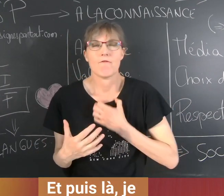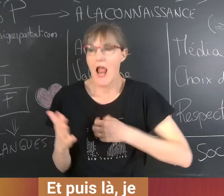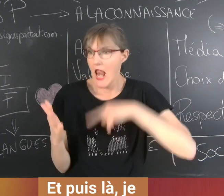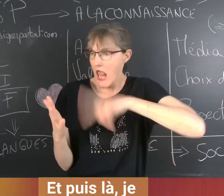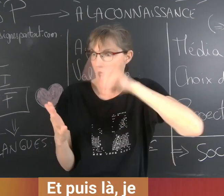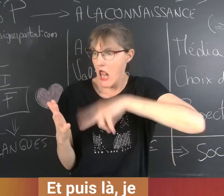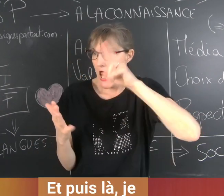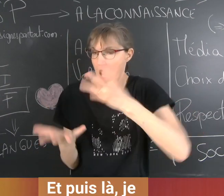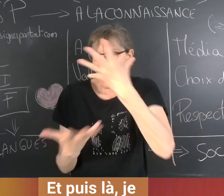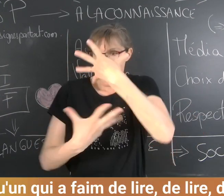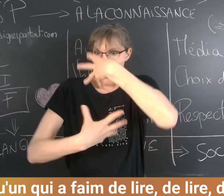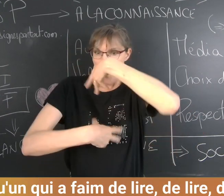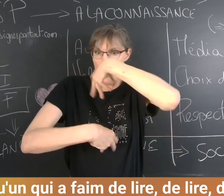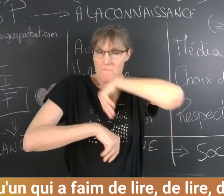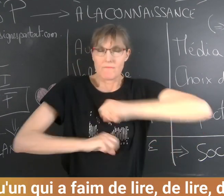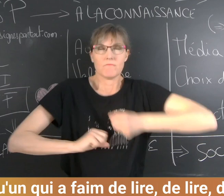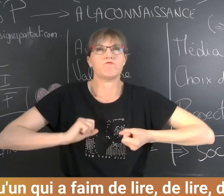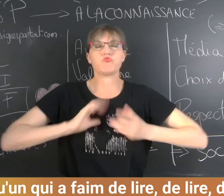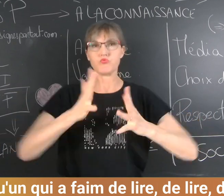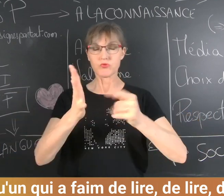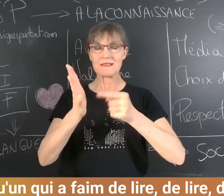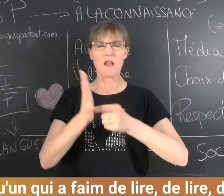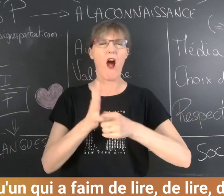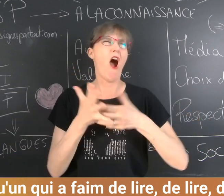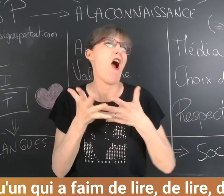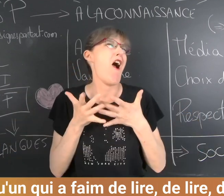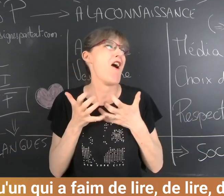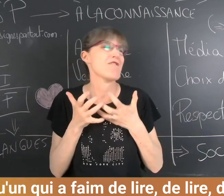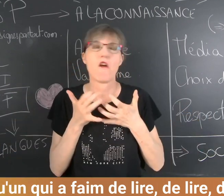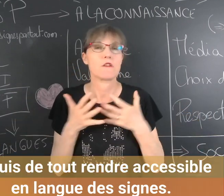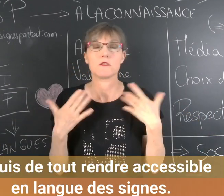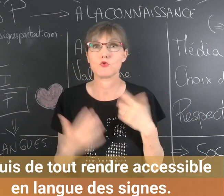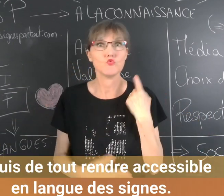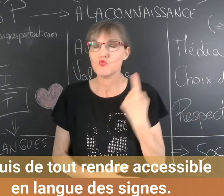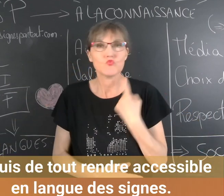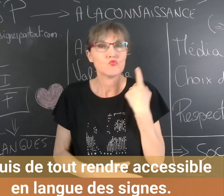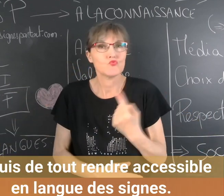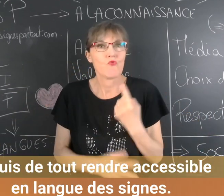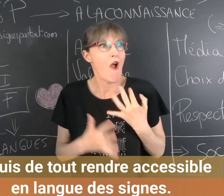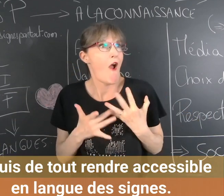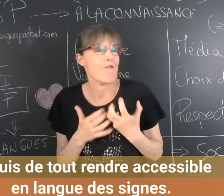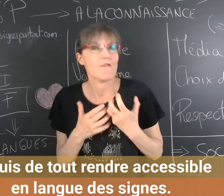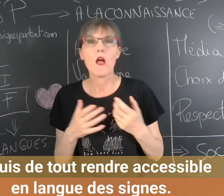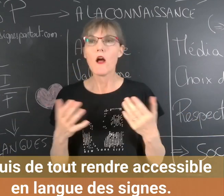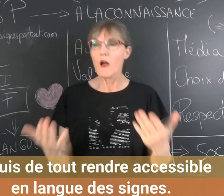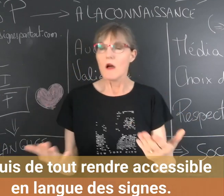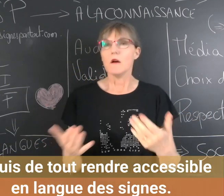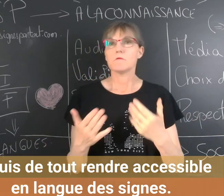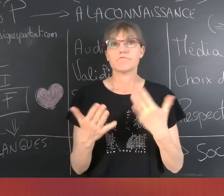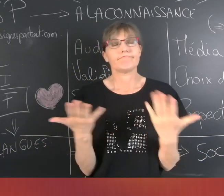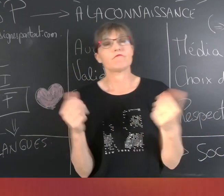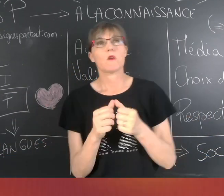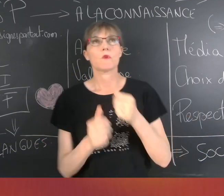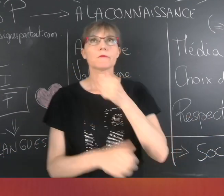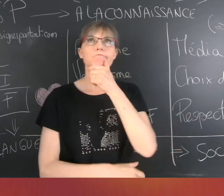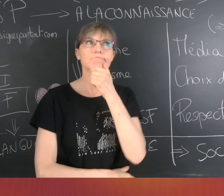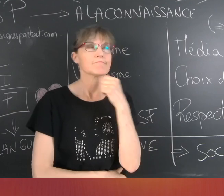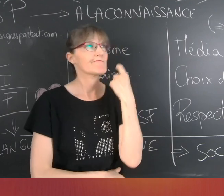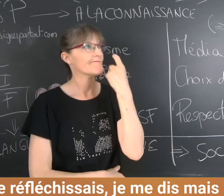là, je suis quelqu'un qui a énormément faim de lire, de lire, de lire et puis de tout rendre accessible en langue des signes. Donc